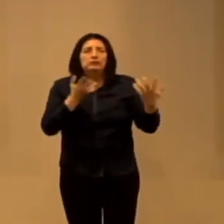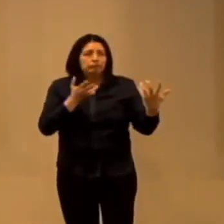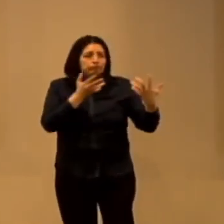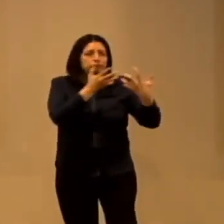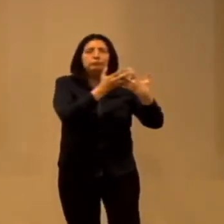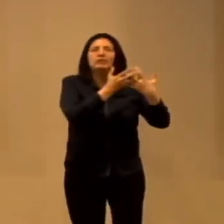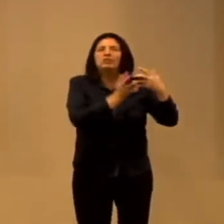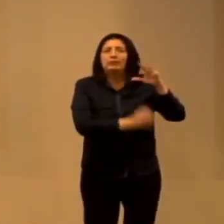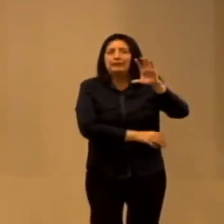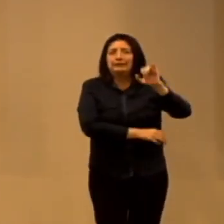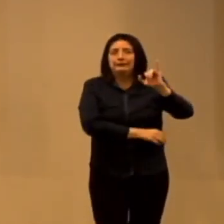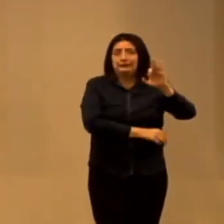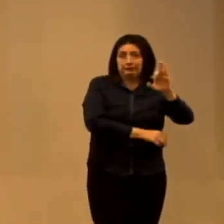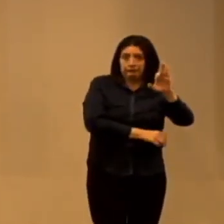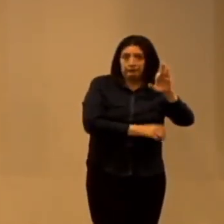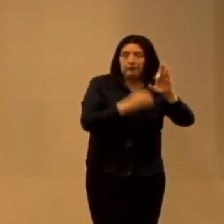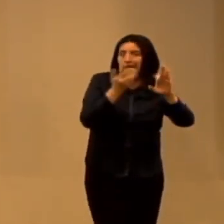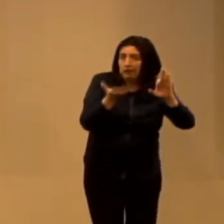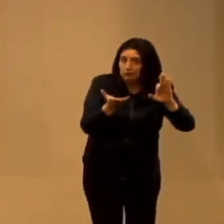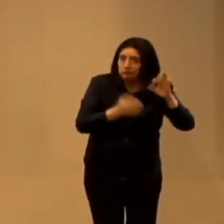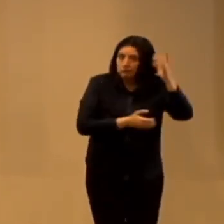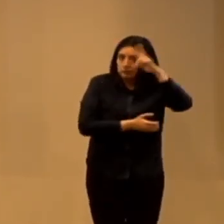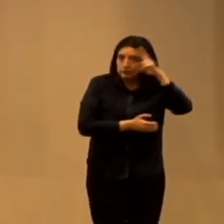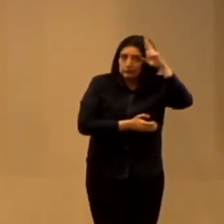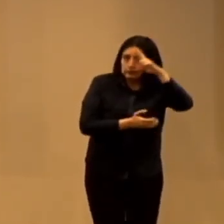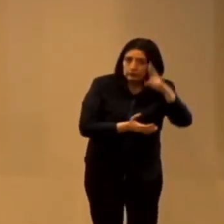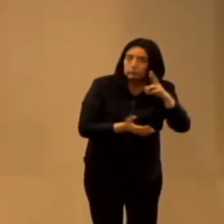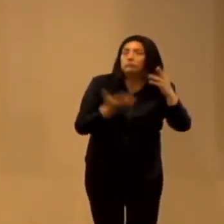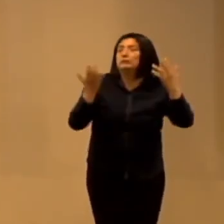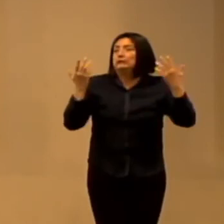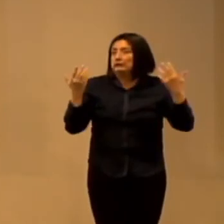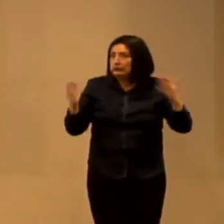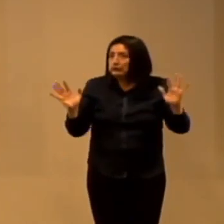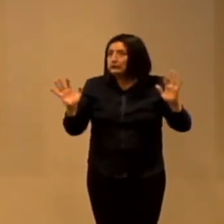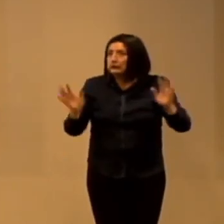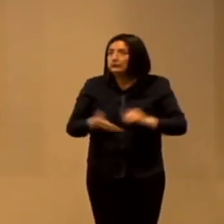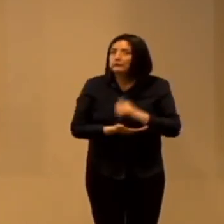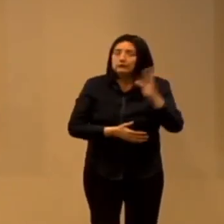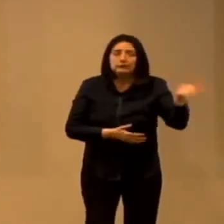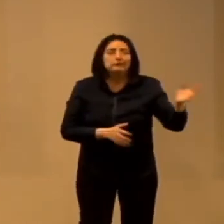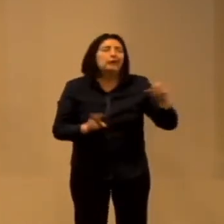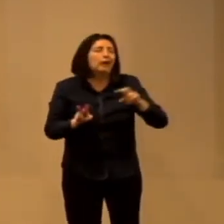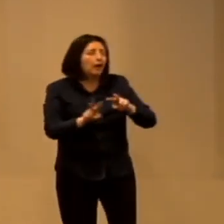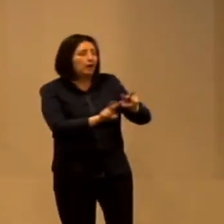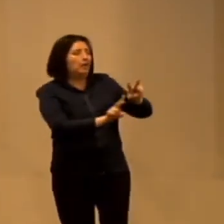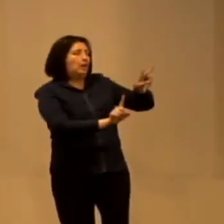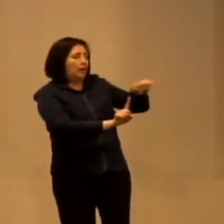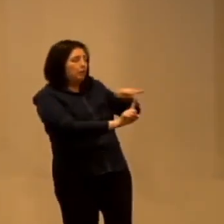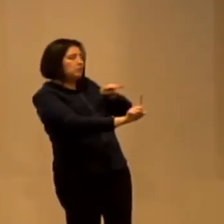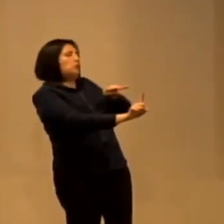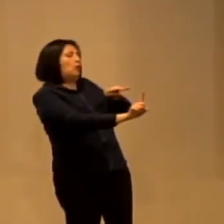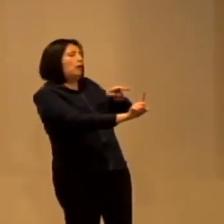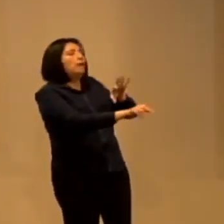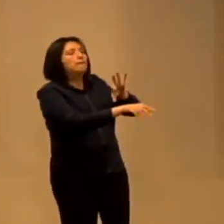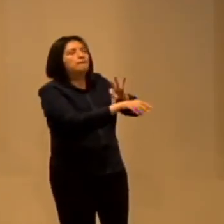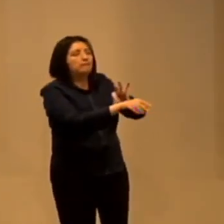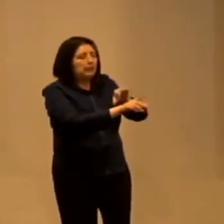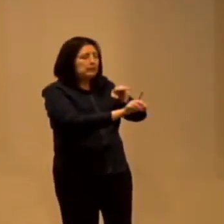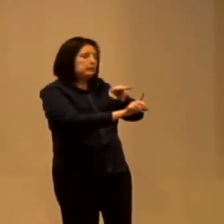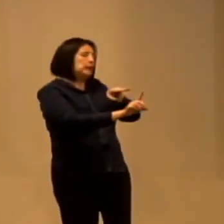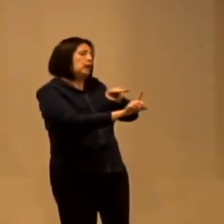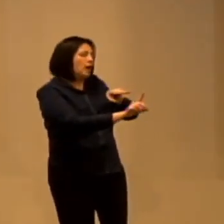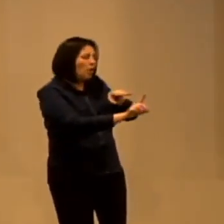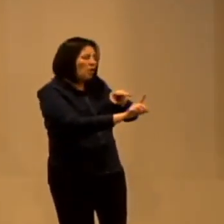CIF. Por lo tanto, ya quitando esa visión biomédica de que vemos la persona que